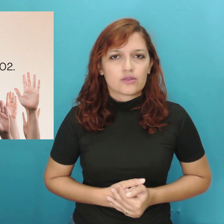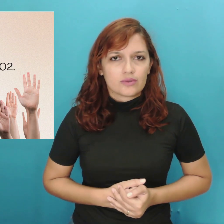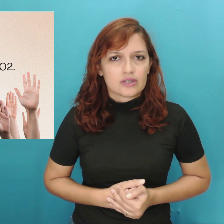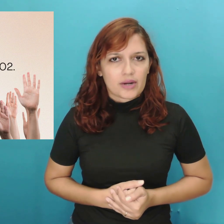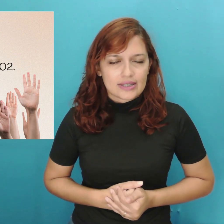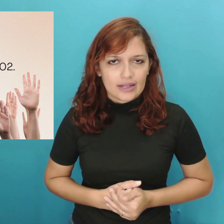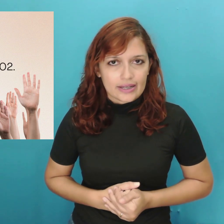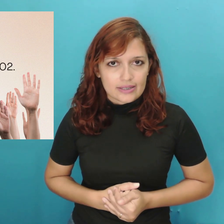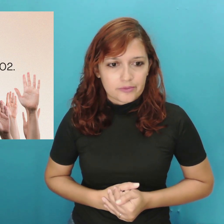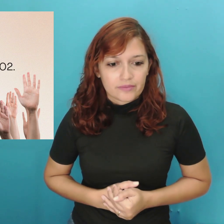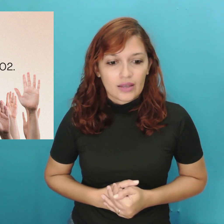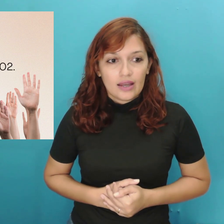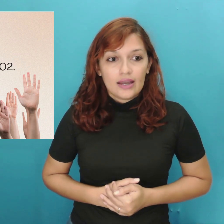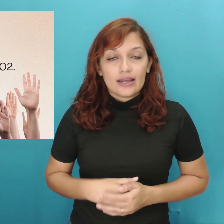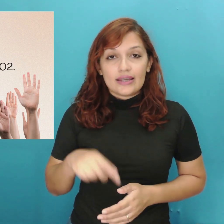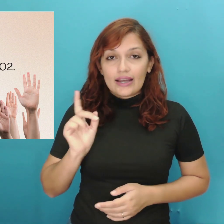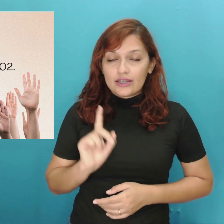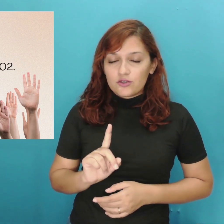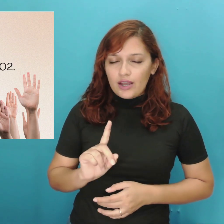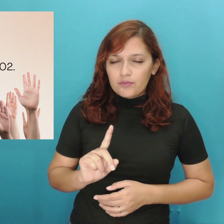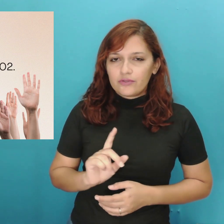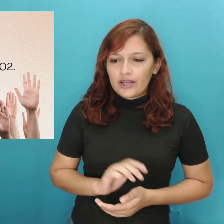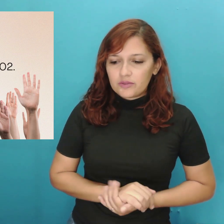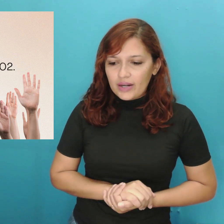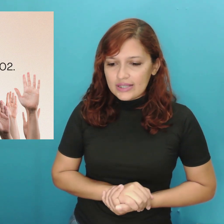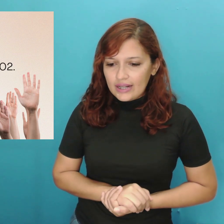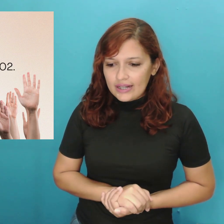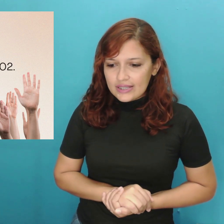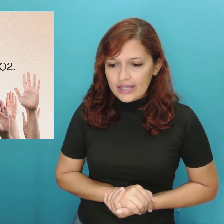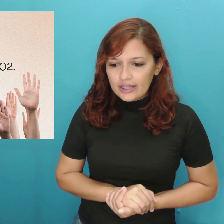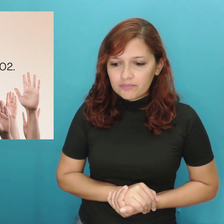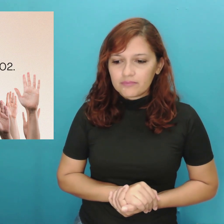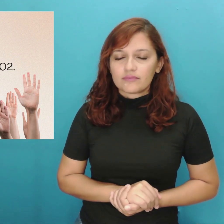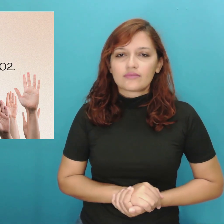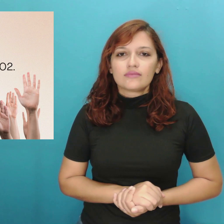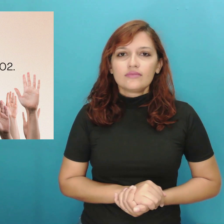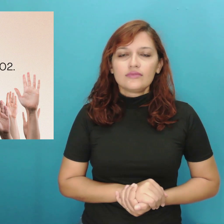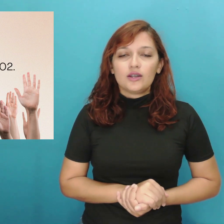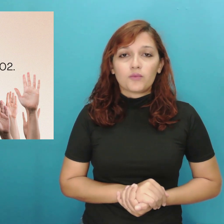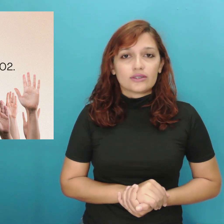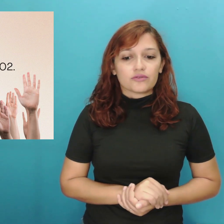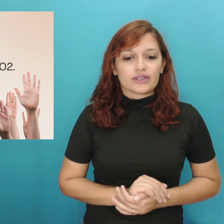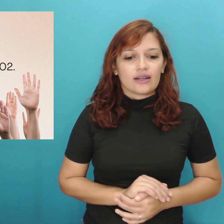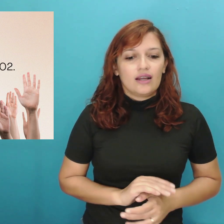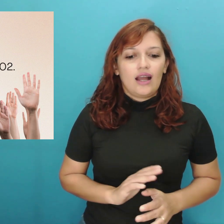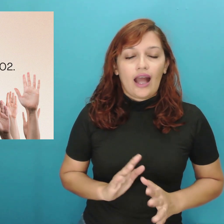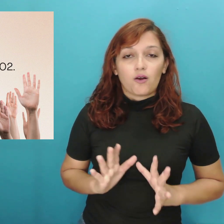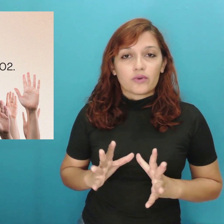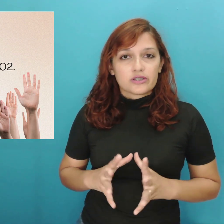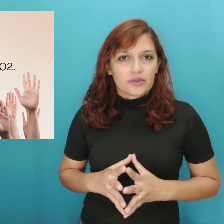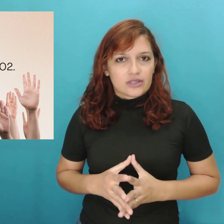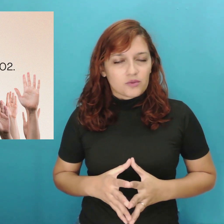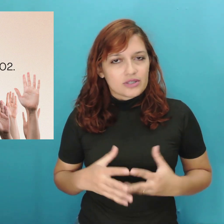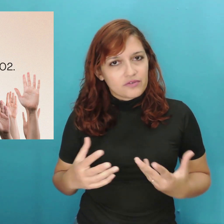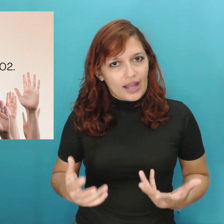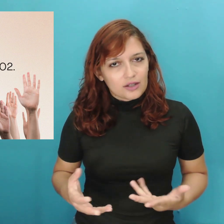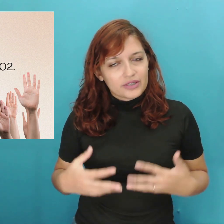surdas brasileiras. E aqui eu já aproveito para esclarecer uma dúvida. Algumas pessoas falam que